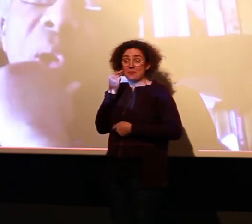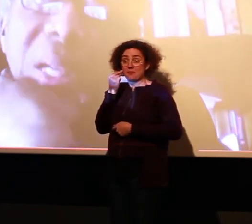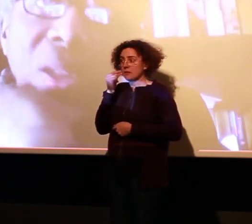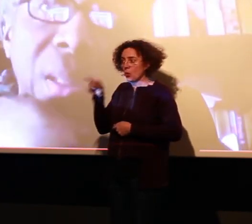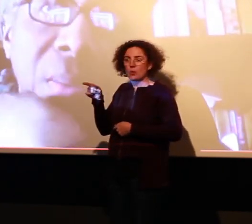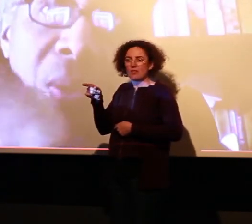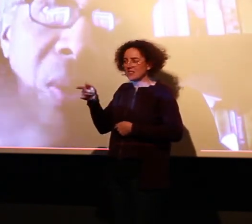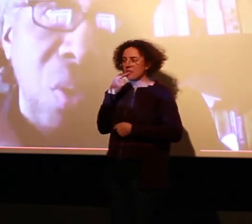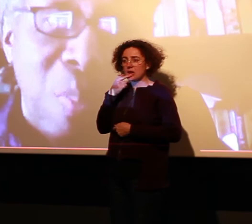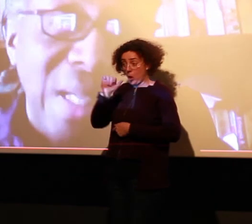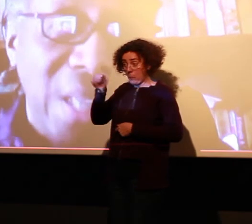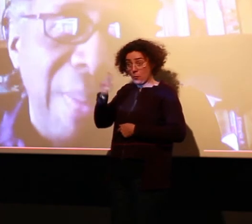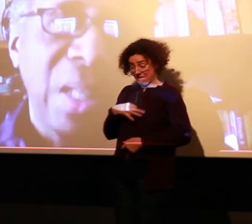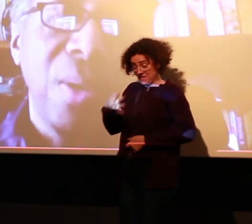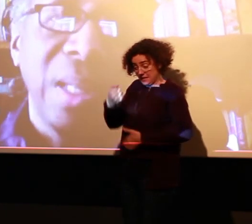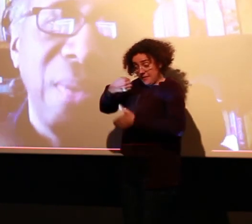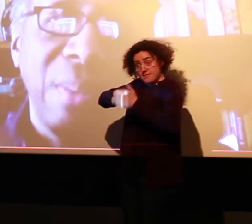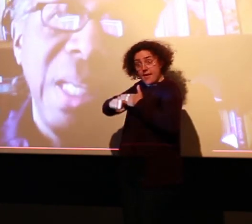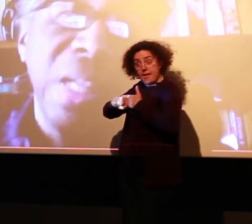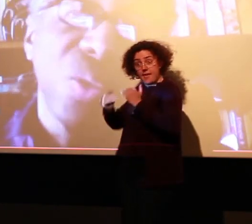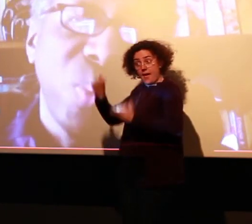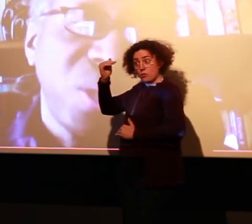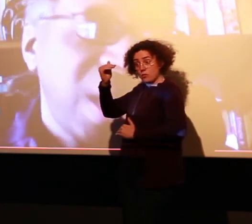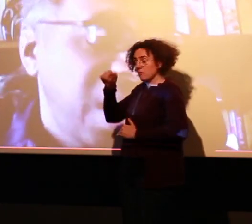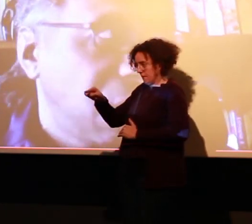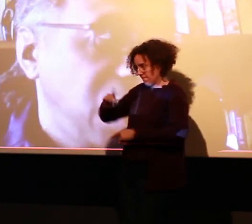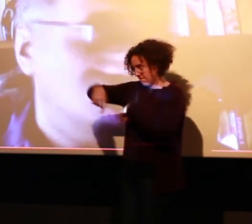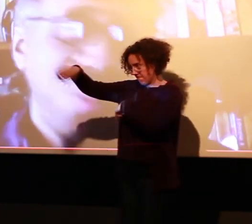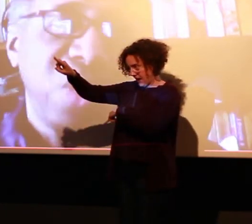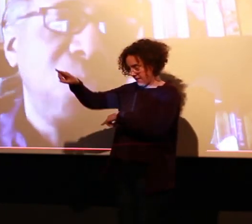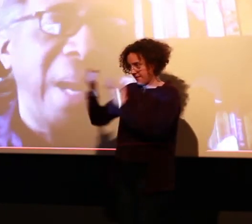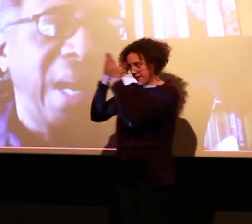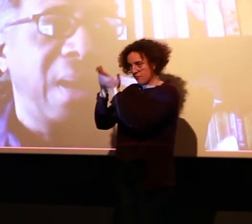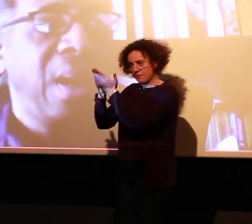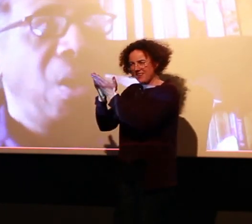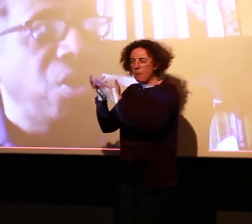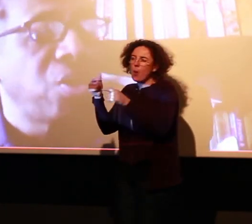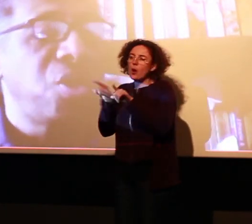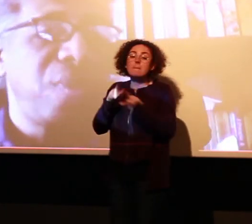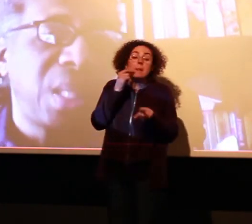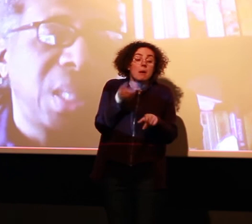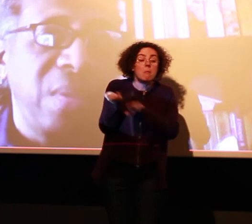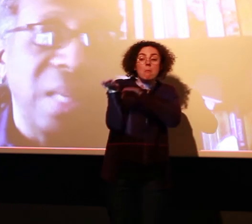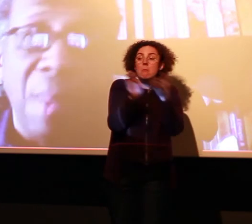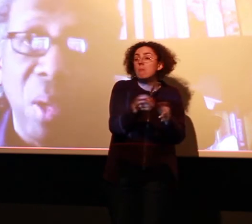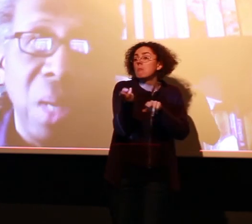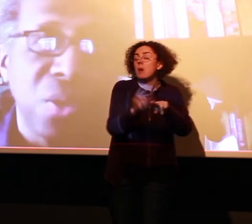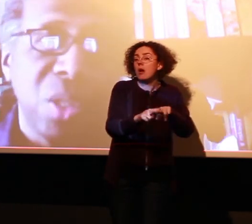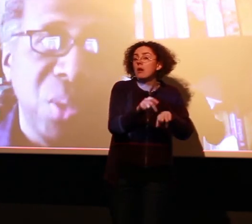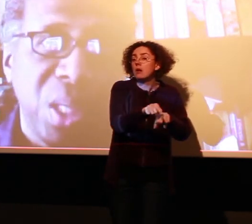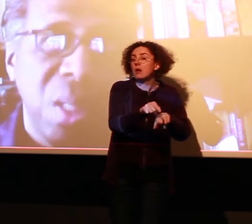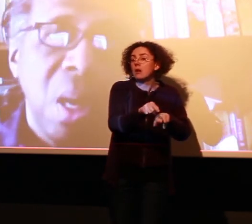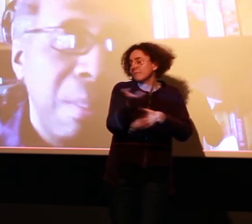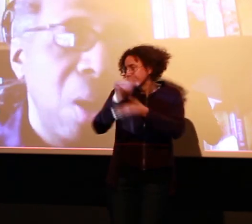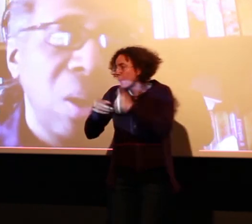qu'ils représentent une place très particulière dans la famille. Ils sont supposés être les substituts du père. Lorsque celui-ci vient à manquer, lorsque